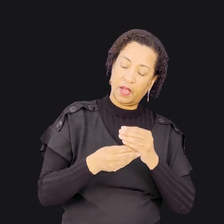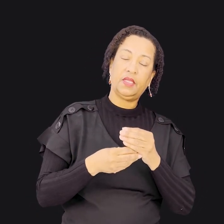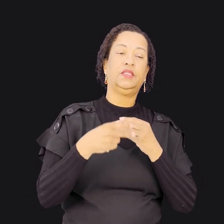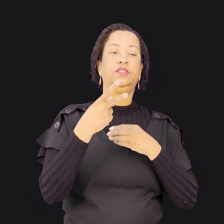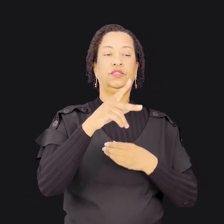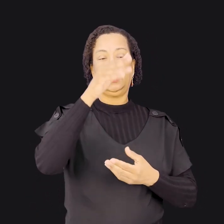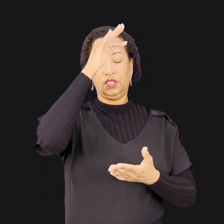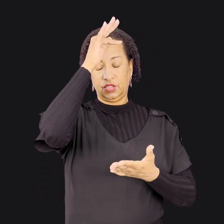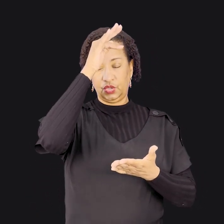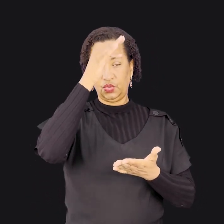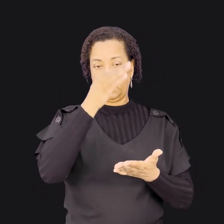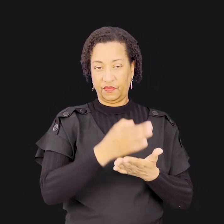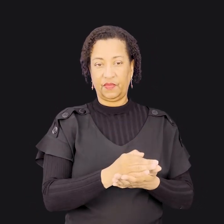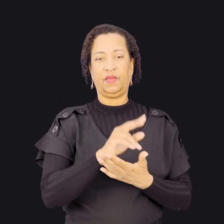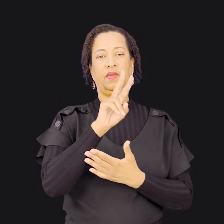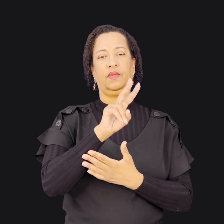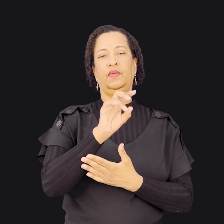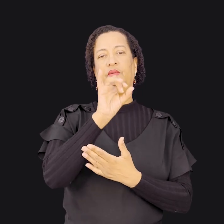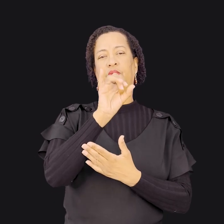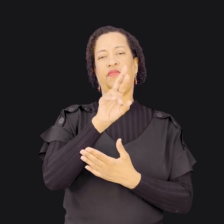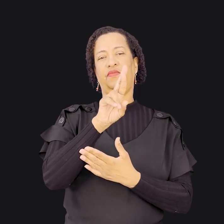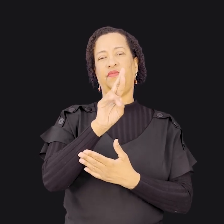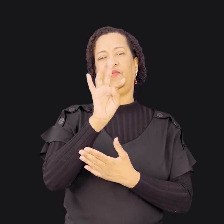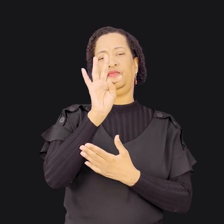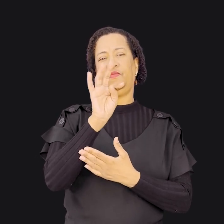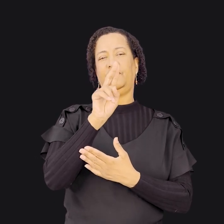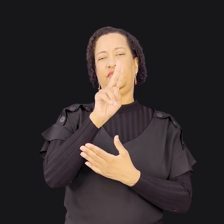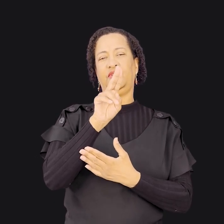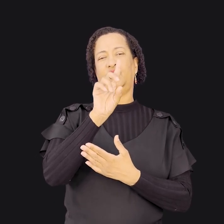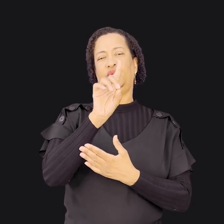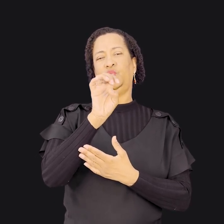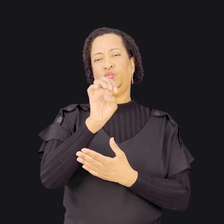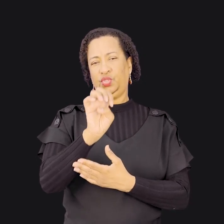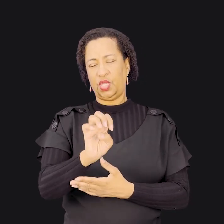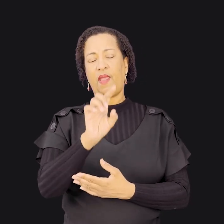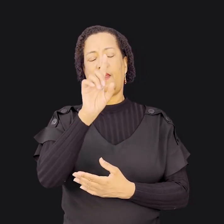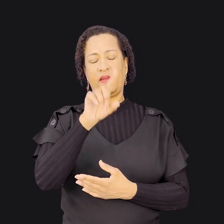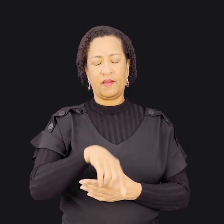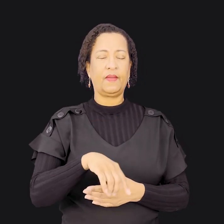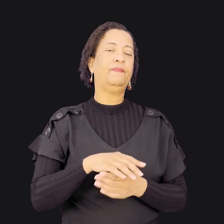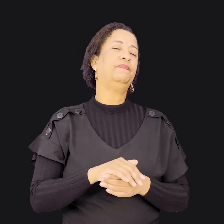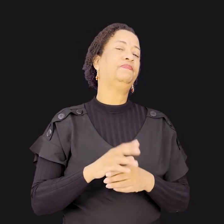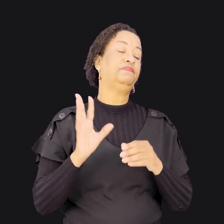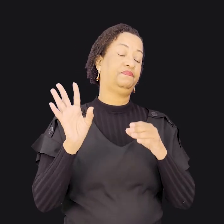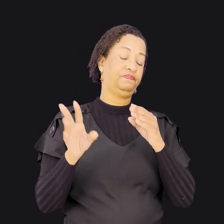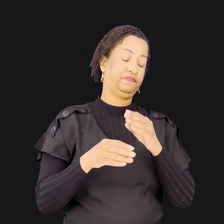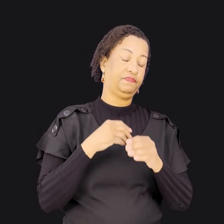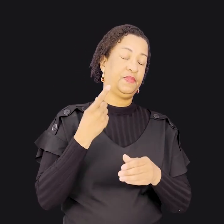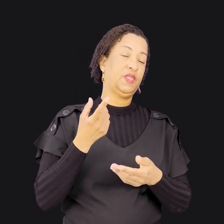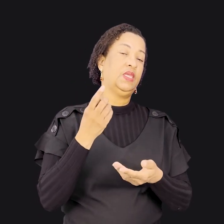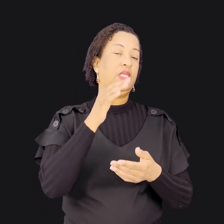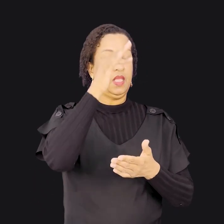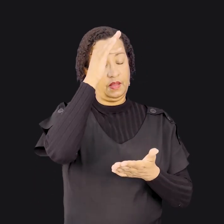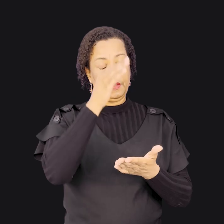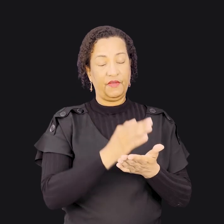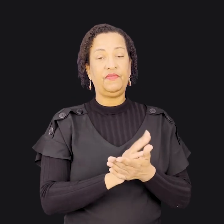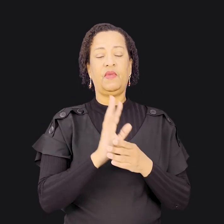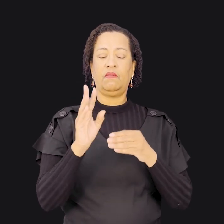acrescente à sua fé a virtude. A virtude é uma aplicação da sua fé que acrescenta